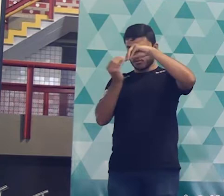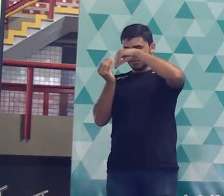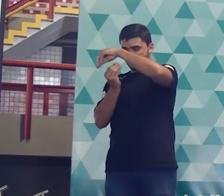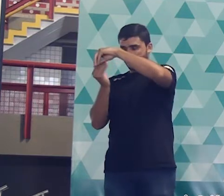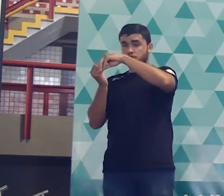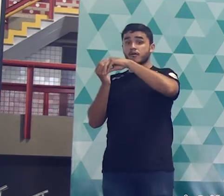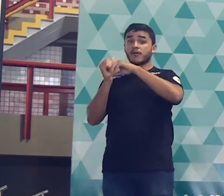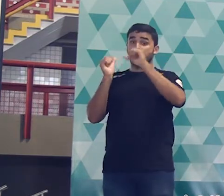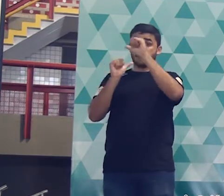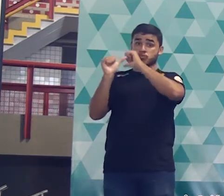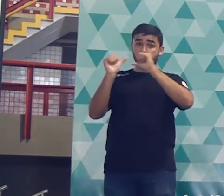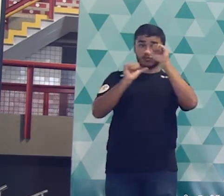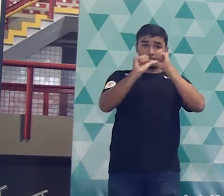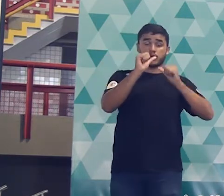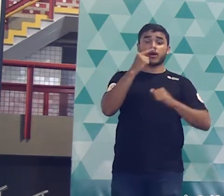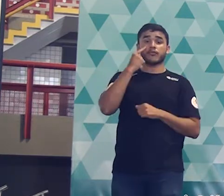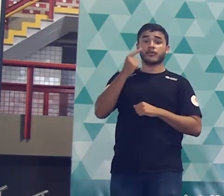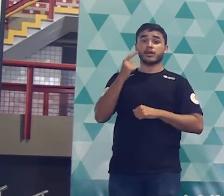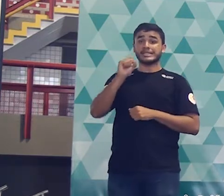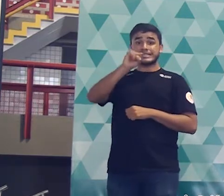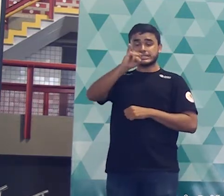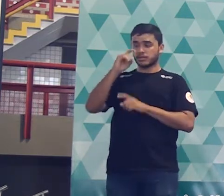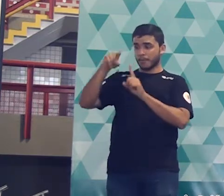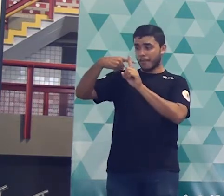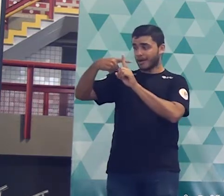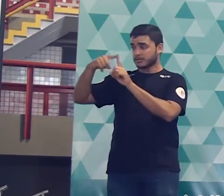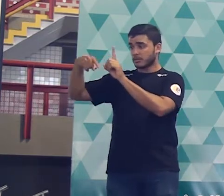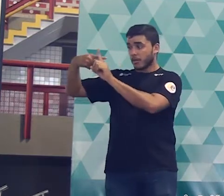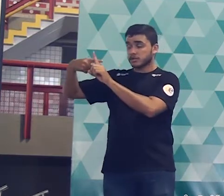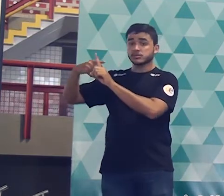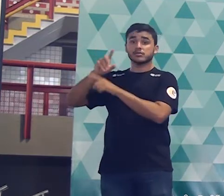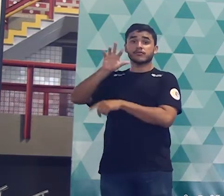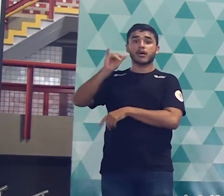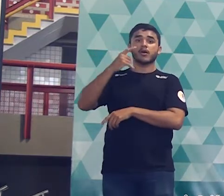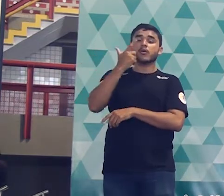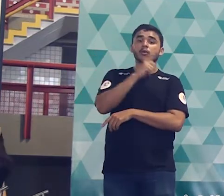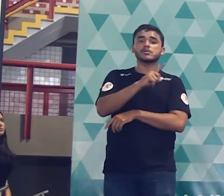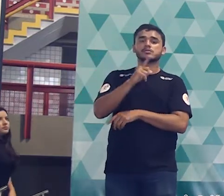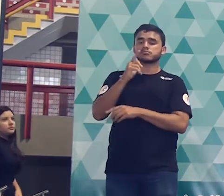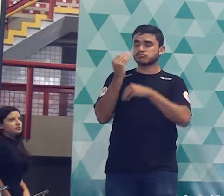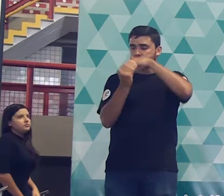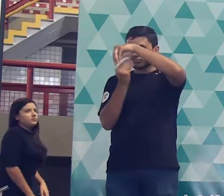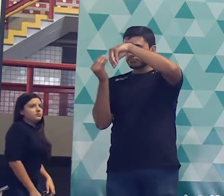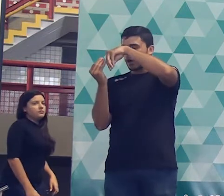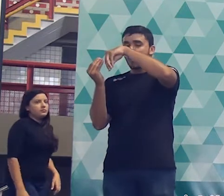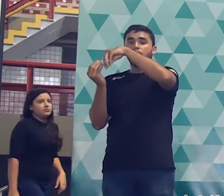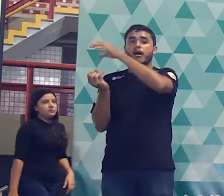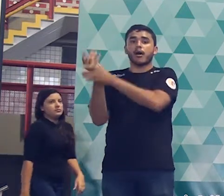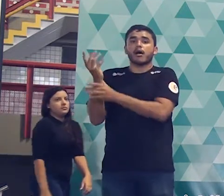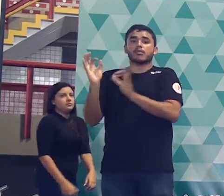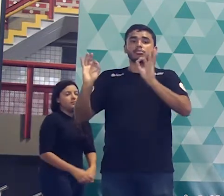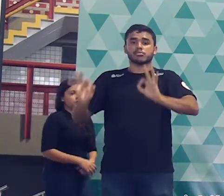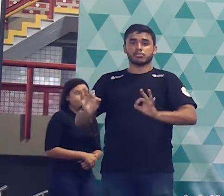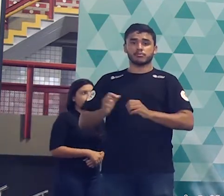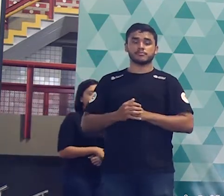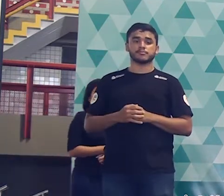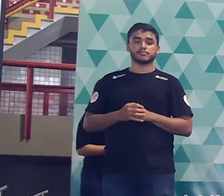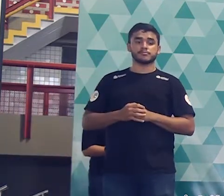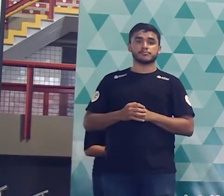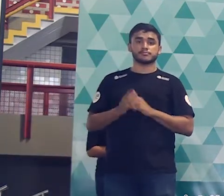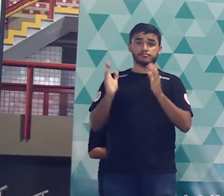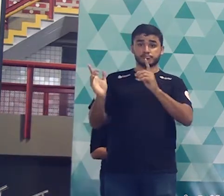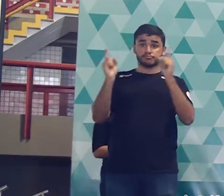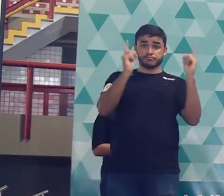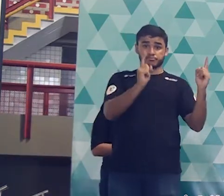reações para que quando somarmos, obtenha a reação desejada. E só lembrando uma coisa, quem tiver do lado